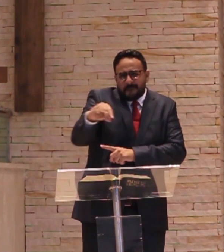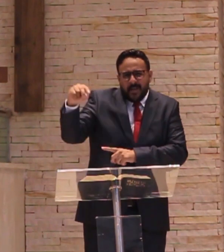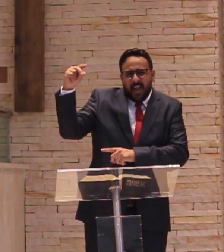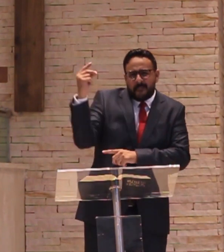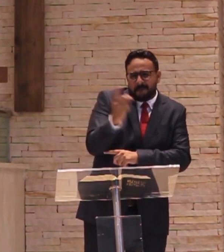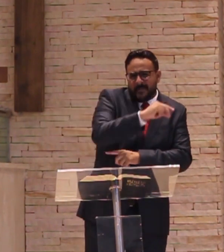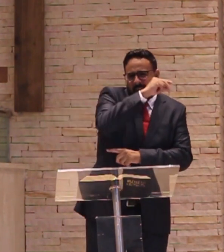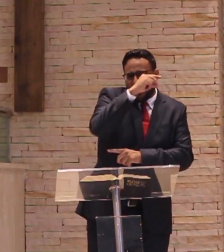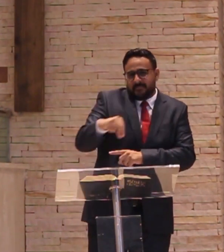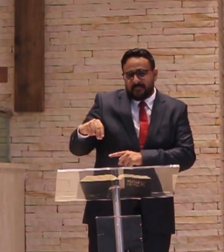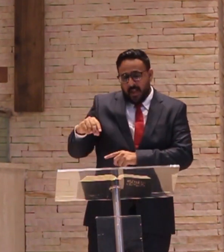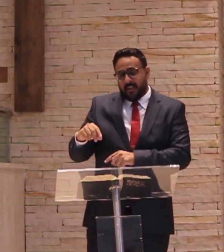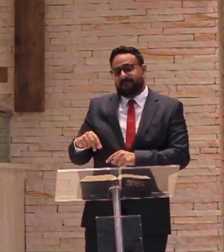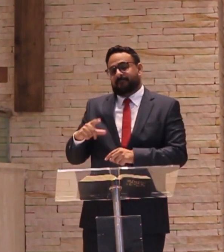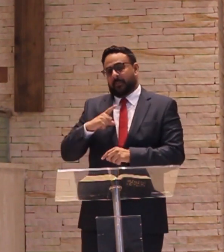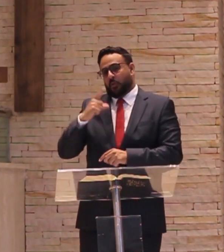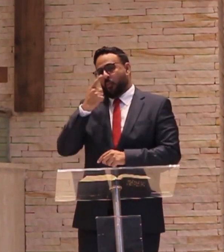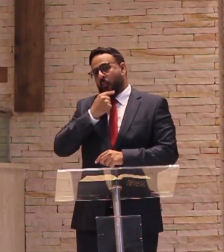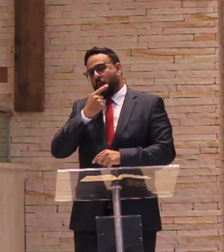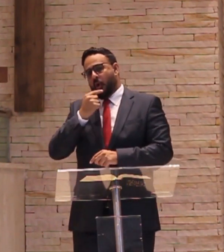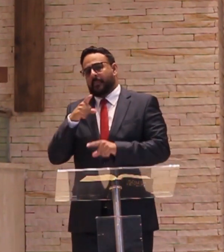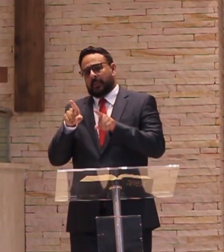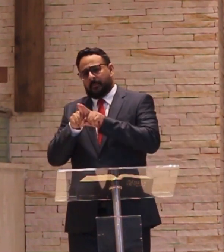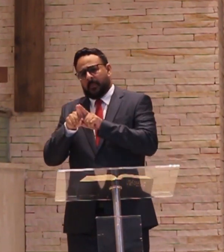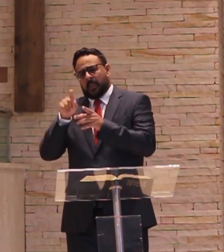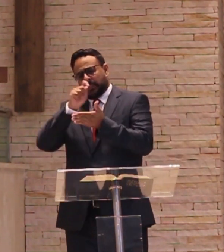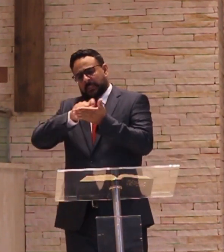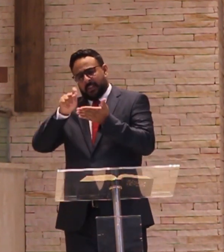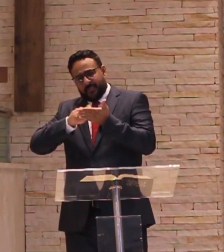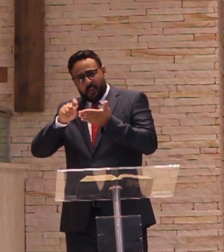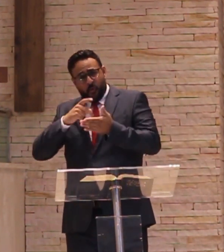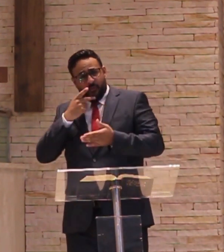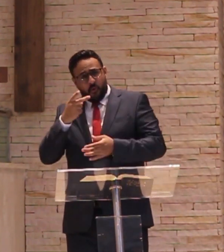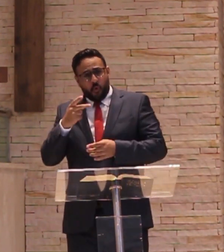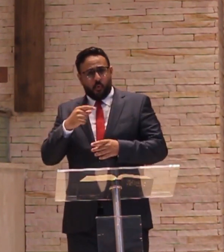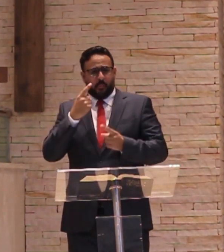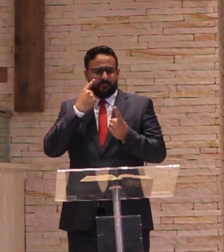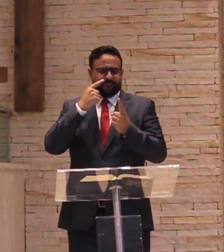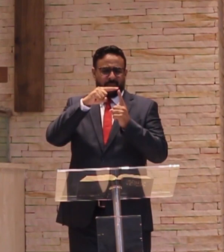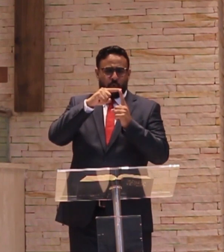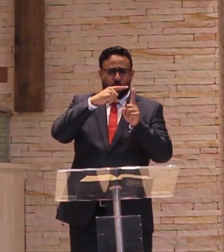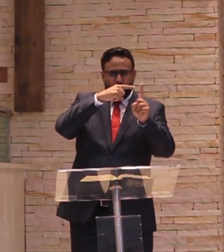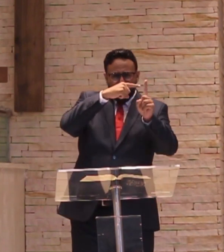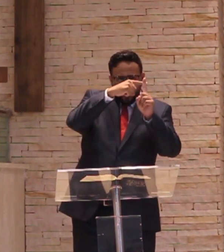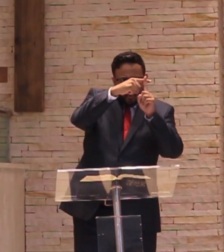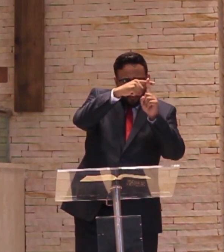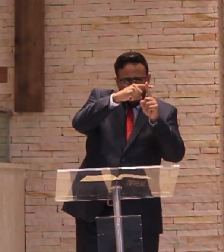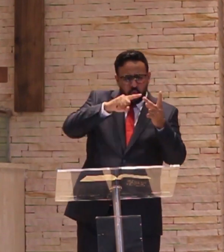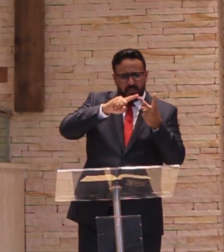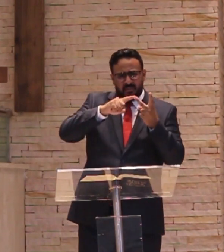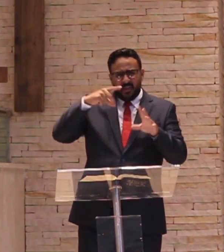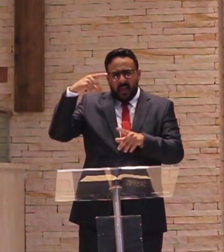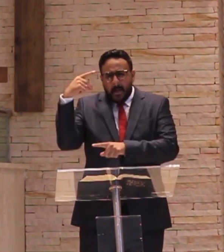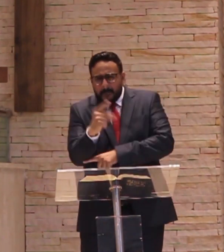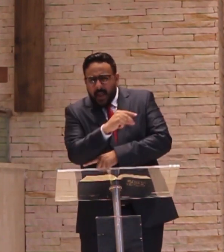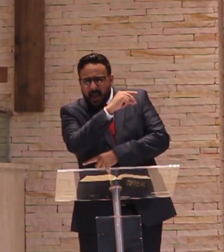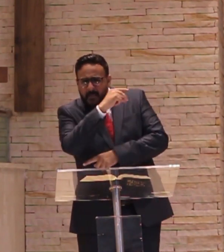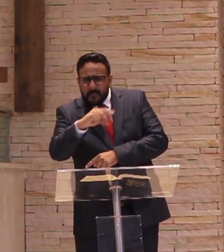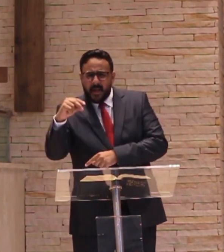já tinha sido espancado, chicoteado pelos soldados romanos. E então este médico que